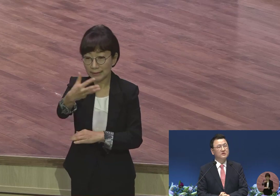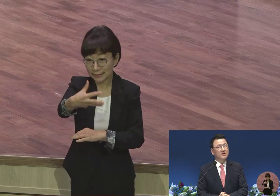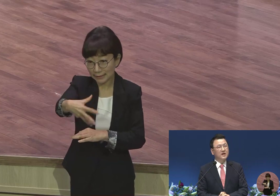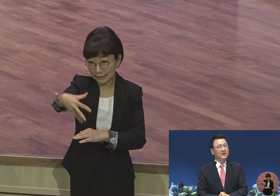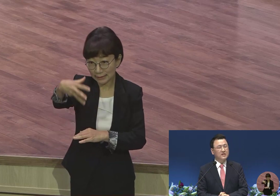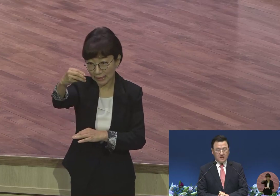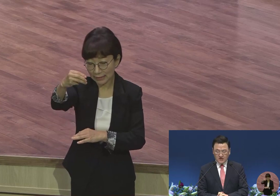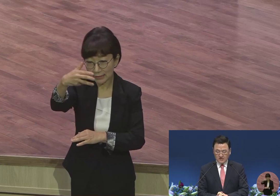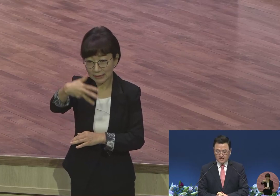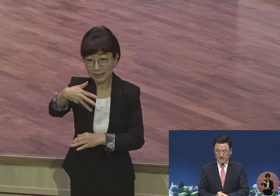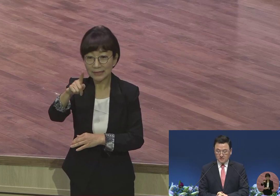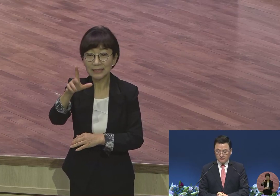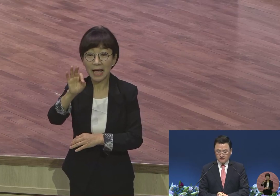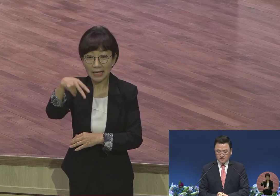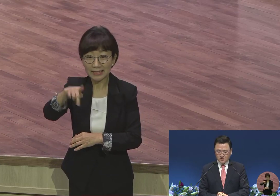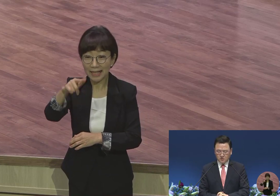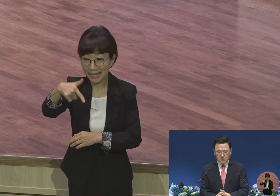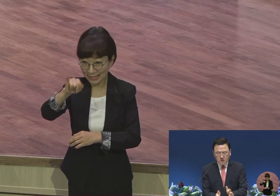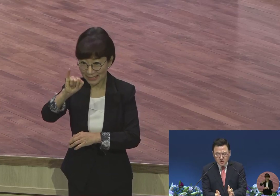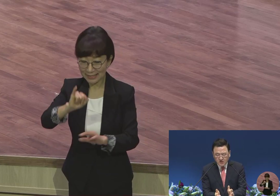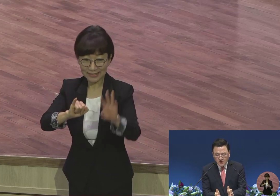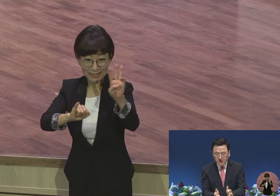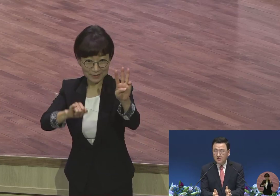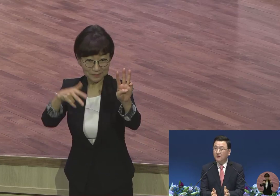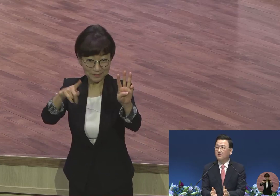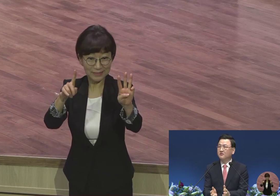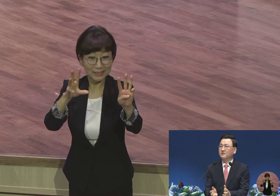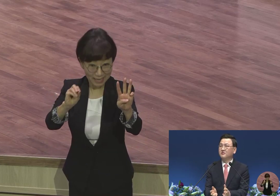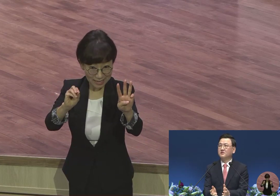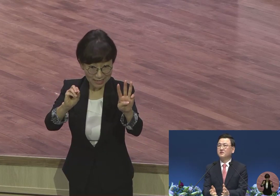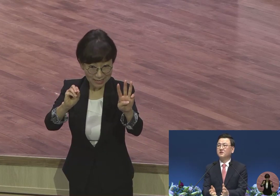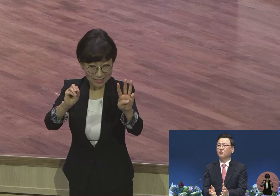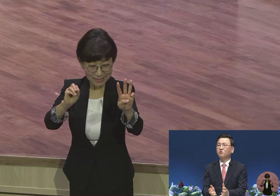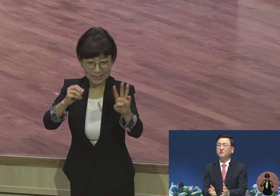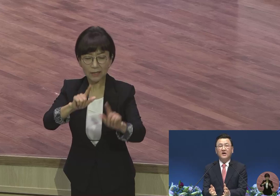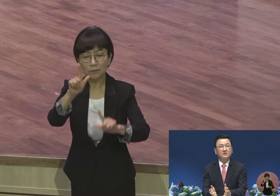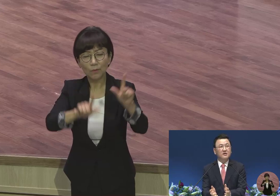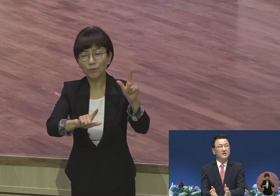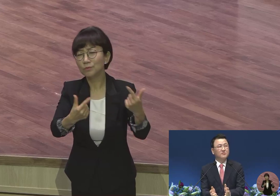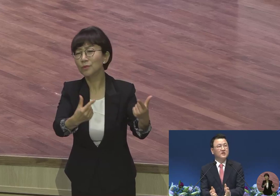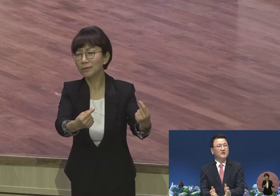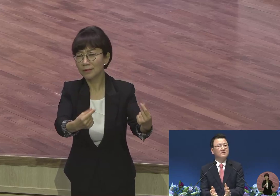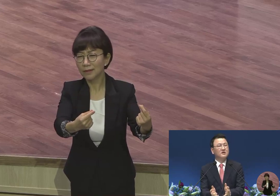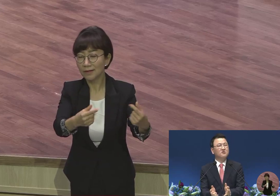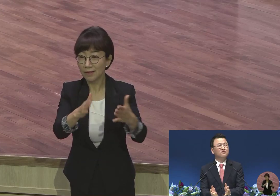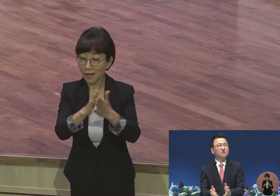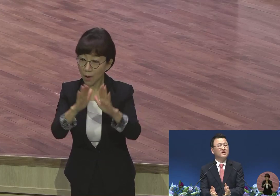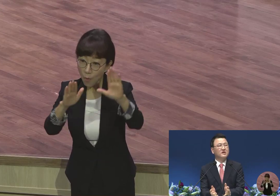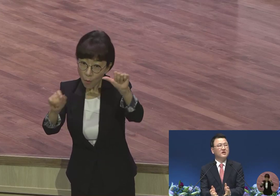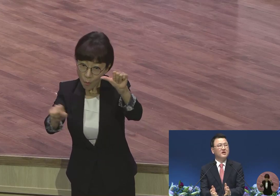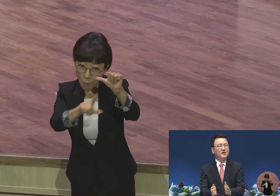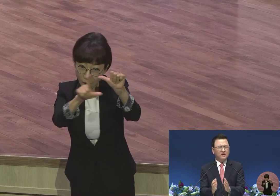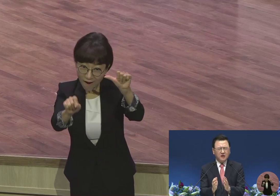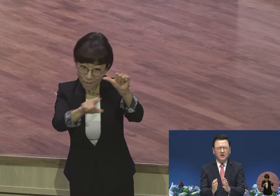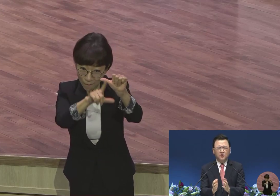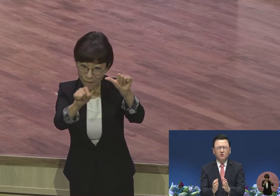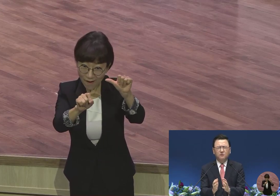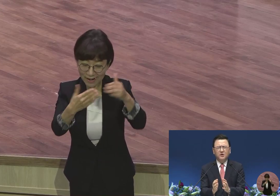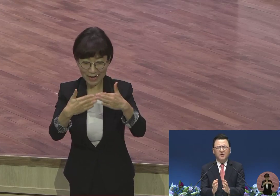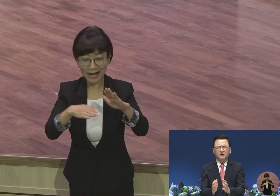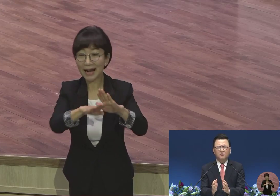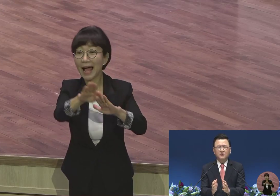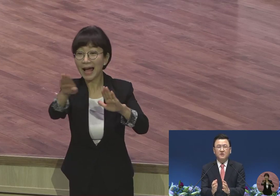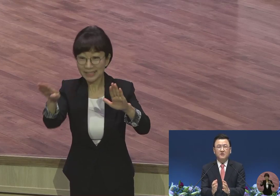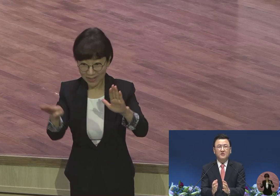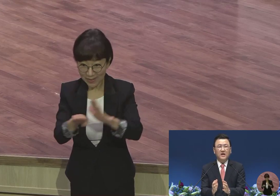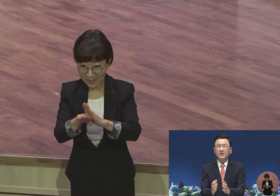불신 현장이 아닌가. 우리들은 세상 같아요. 5월은 가정의 달입니다. 그러나 1년 중에 가장